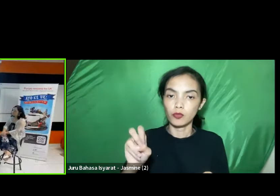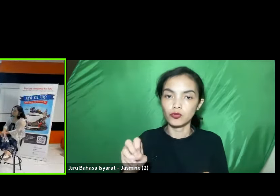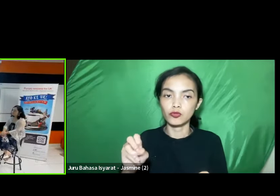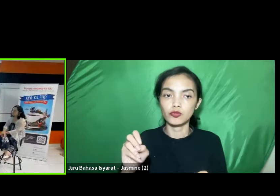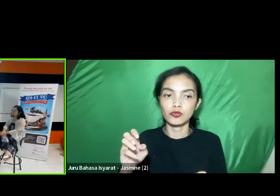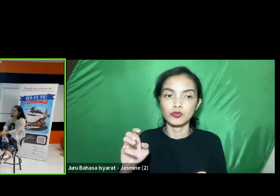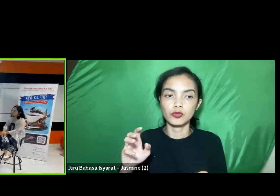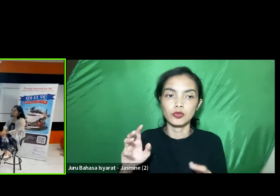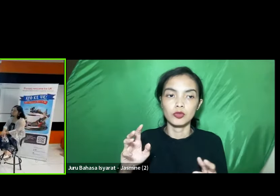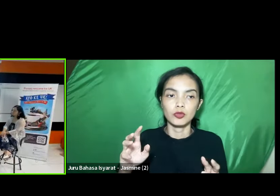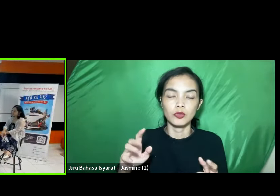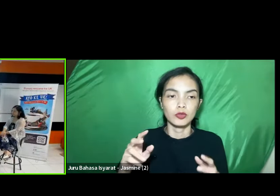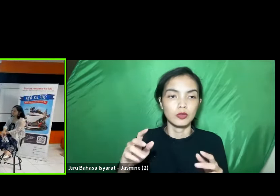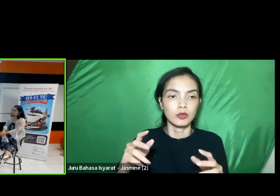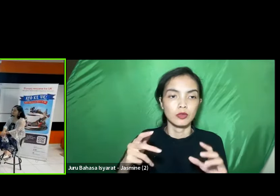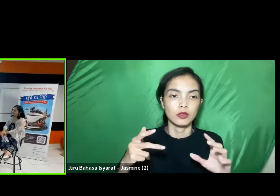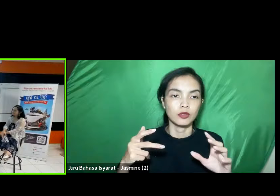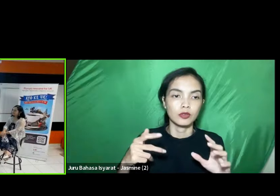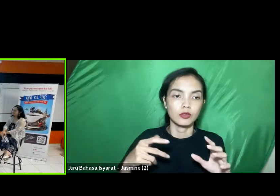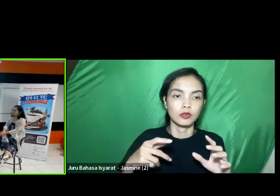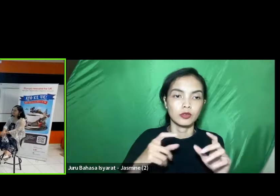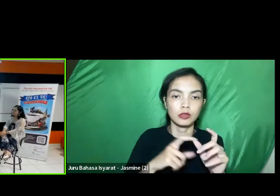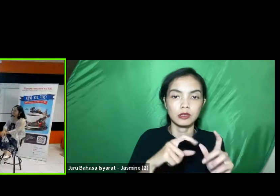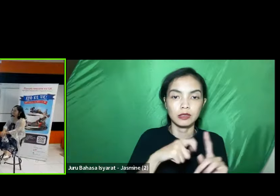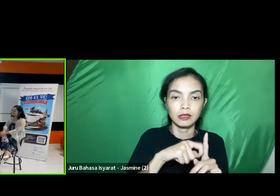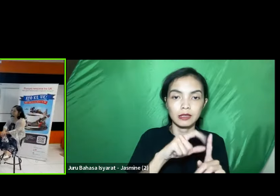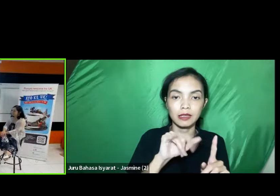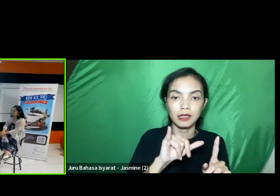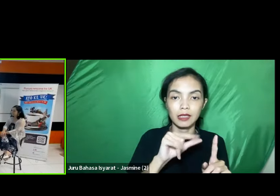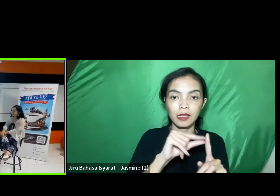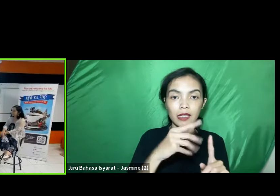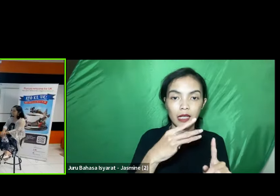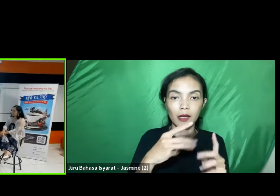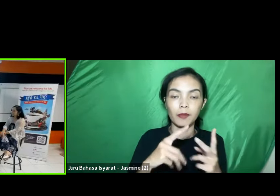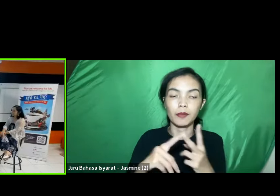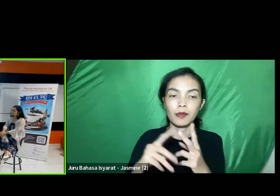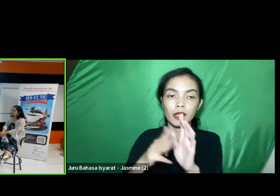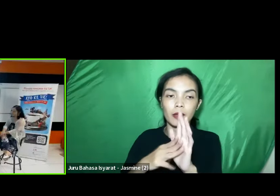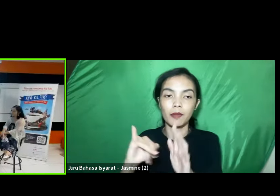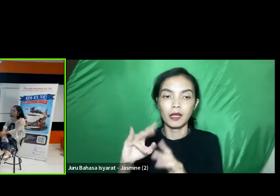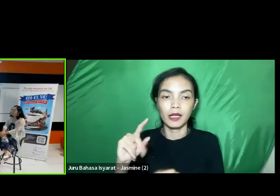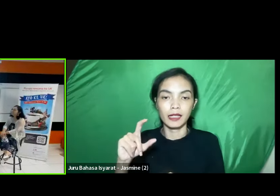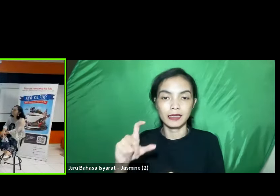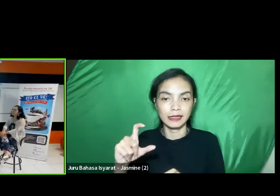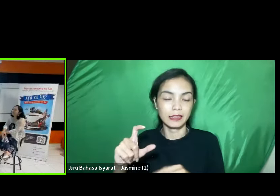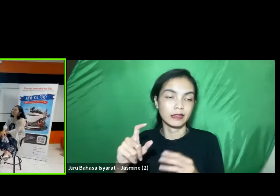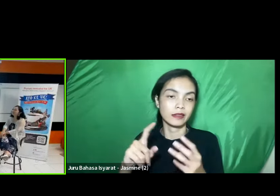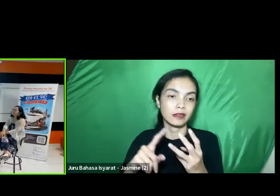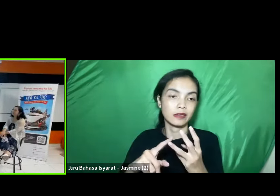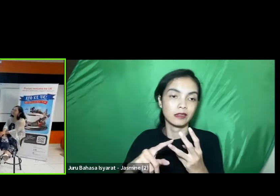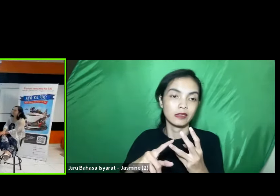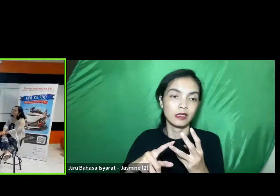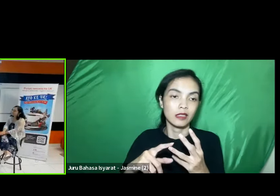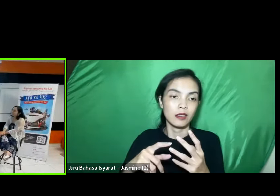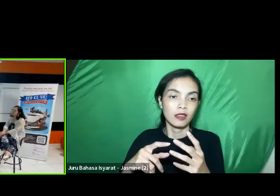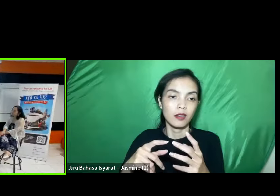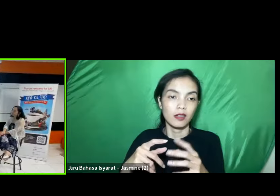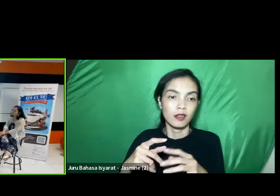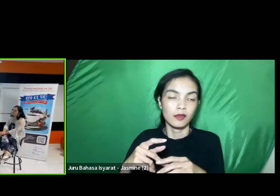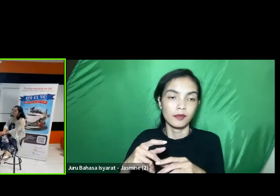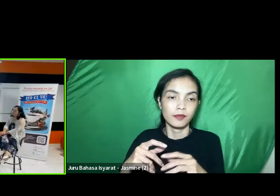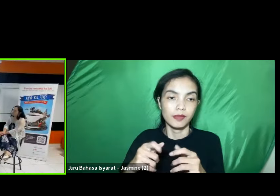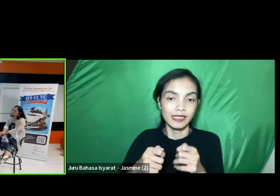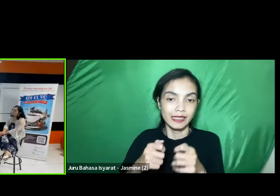walaupun skypec cuman kayaknya Cuman kita yang tahu yahu Messenger maksudnya video messenging Tuh